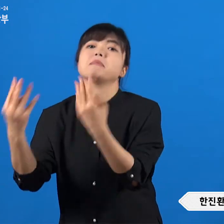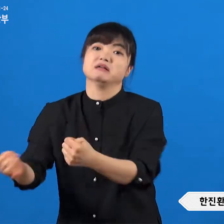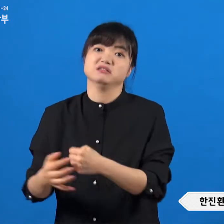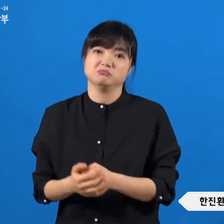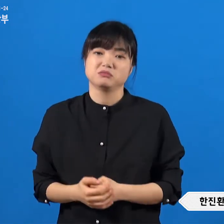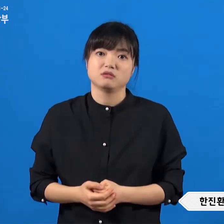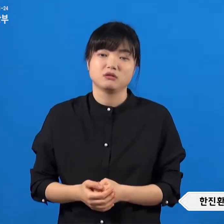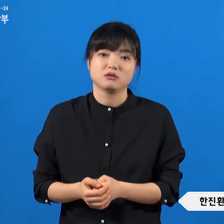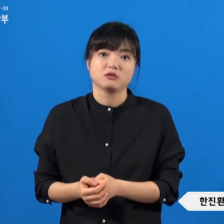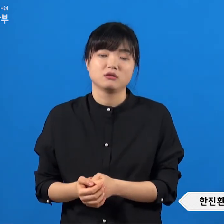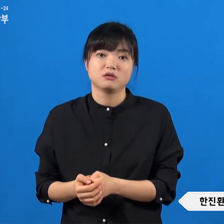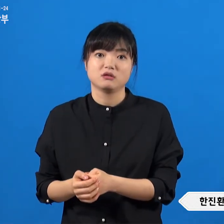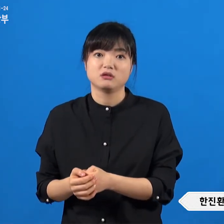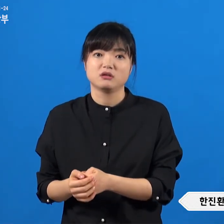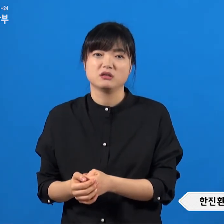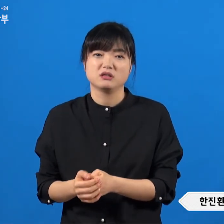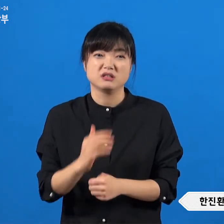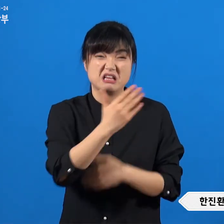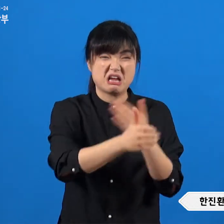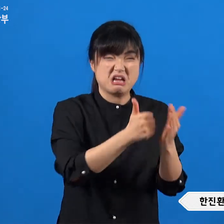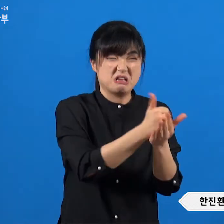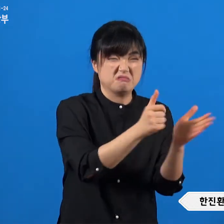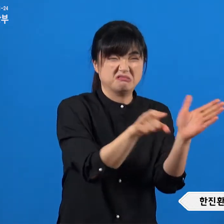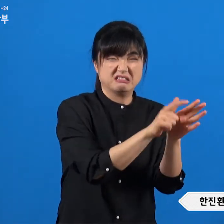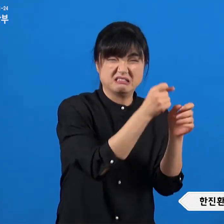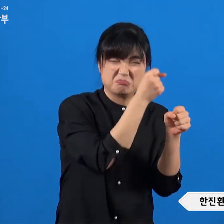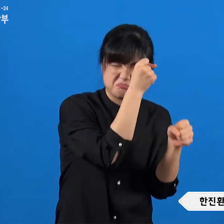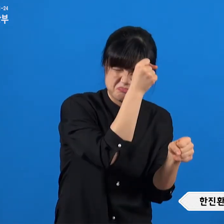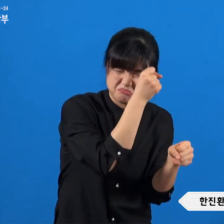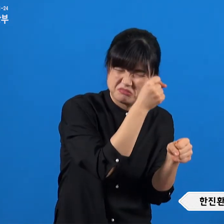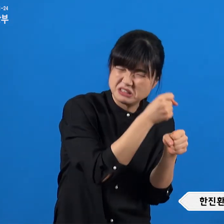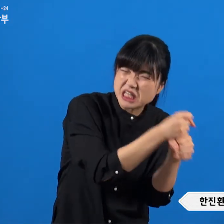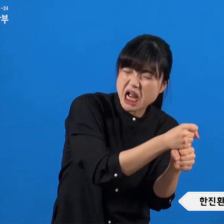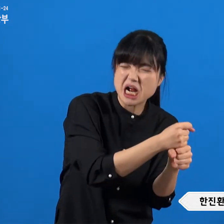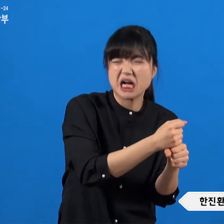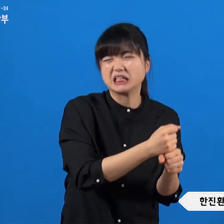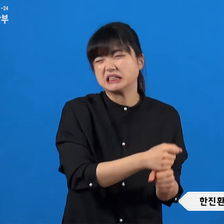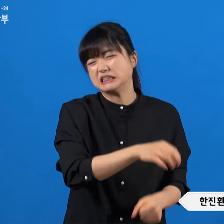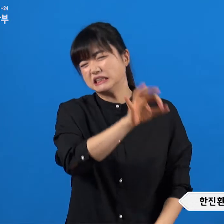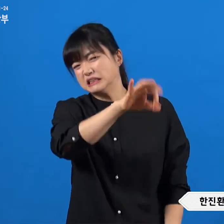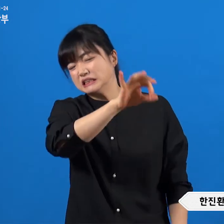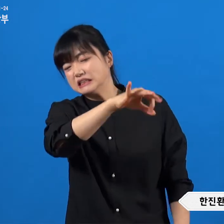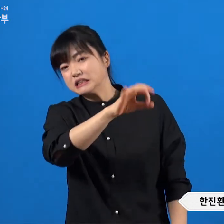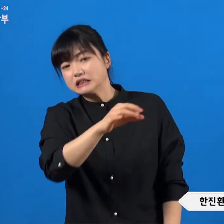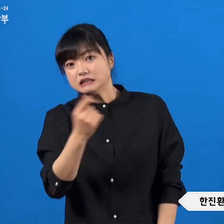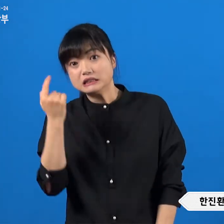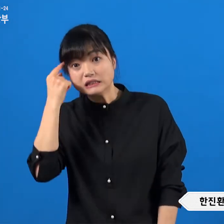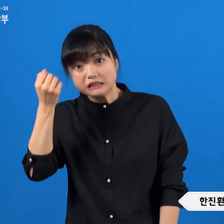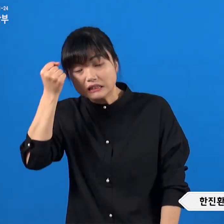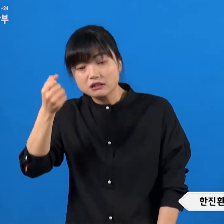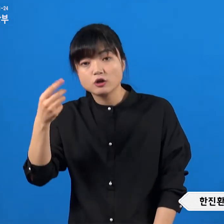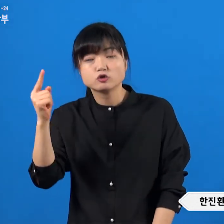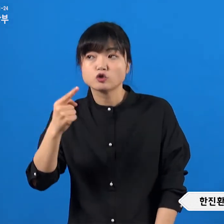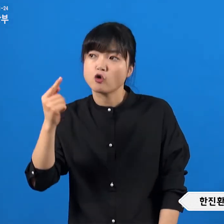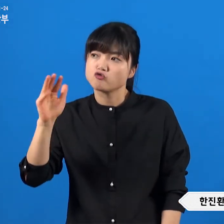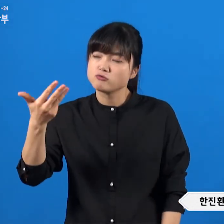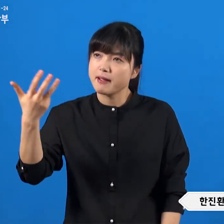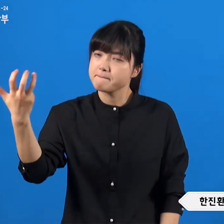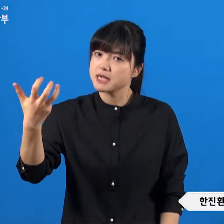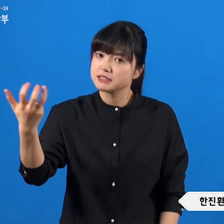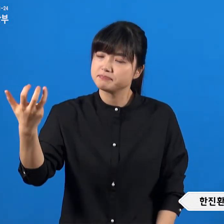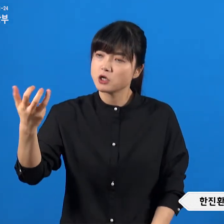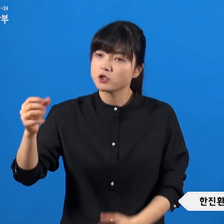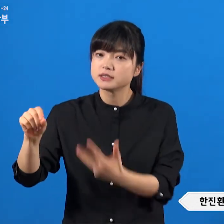그렇게 신을 의지하는 것은 비겁한 짓이라고 공격하던 이 사르트르가 1980년